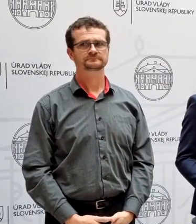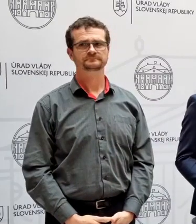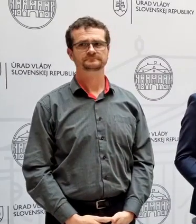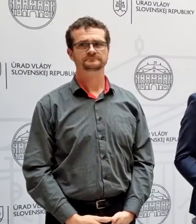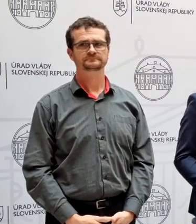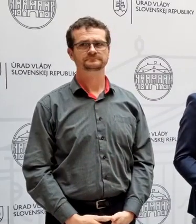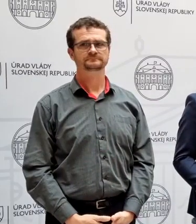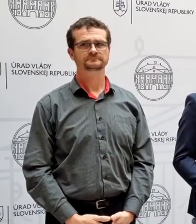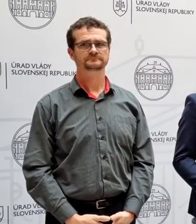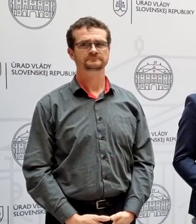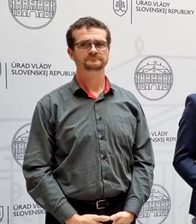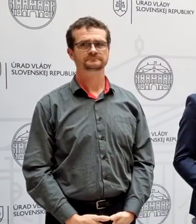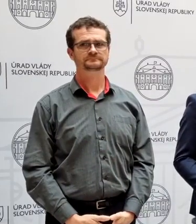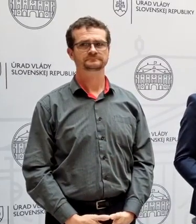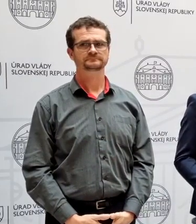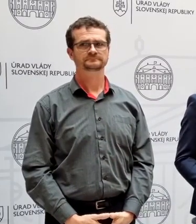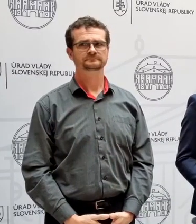Všetci ste?